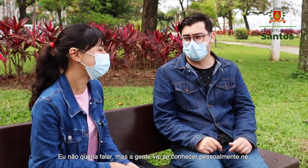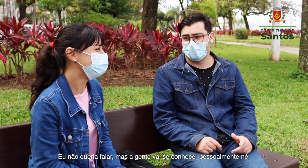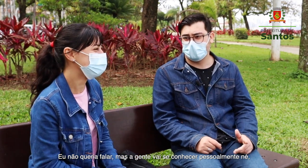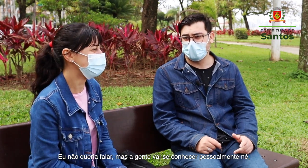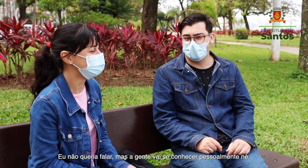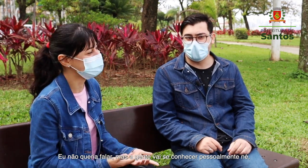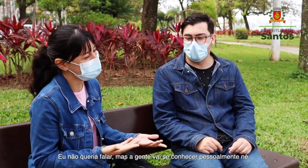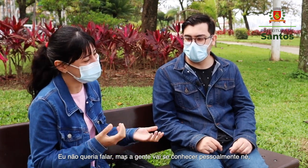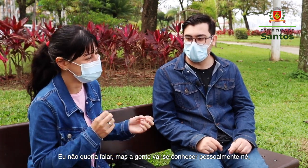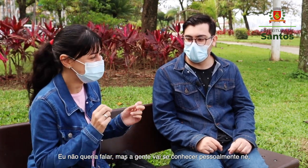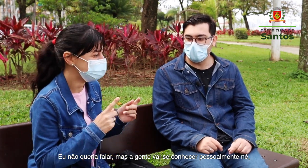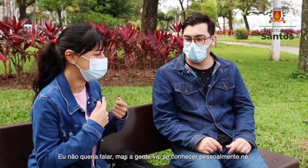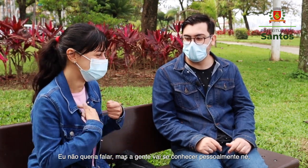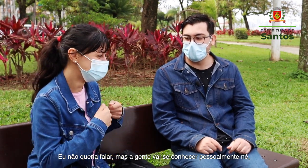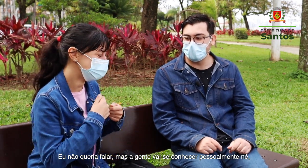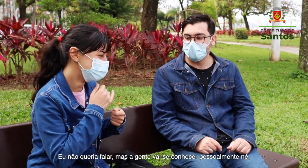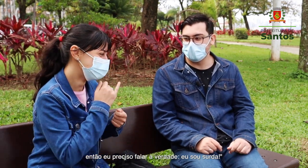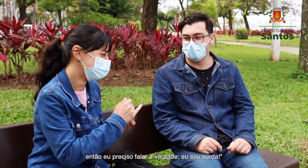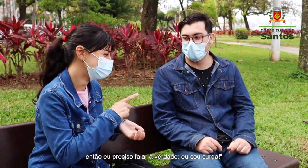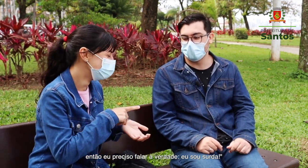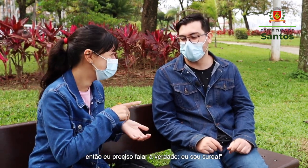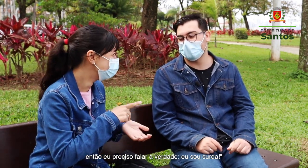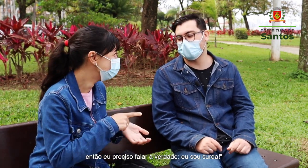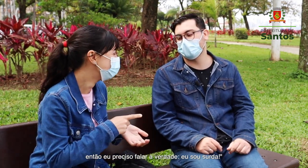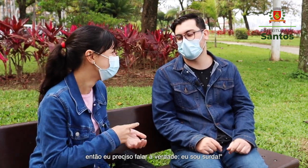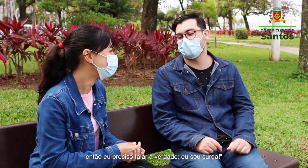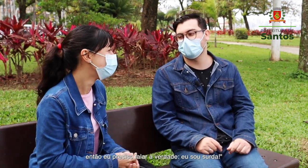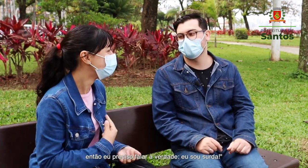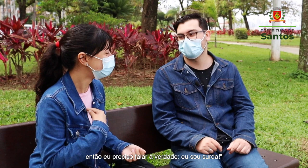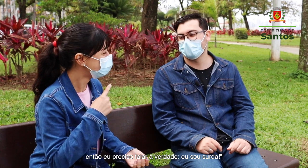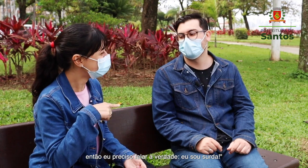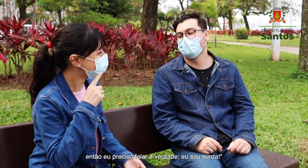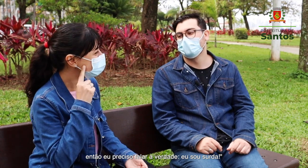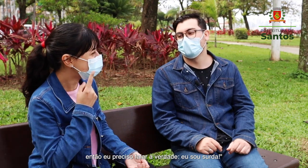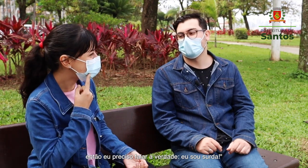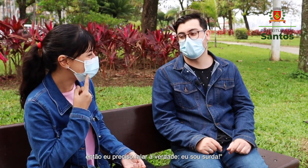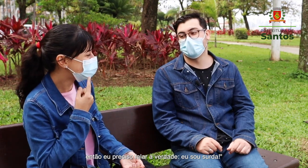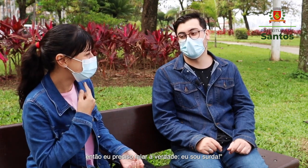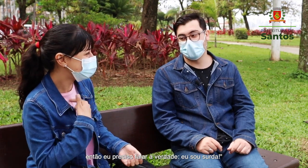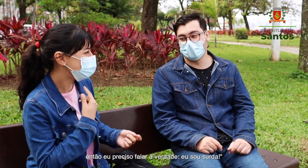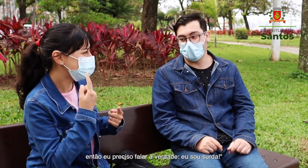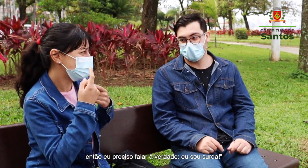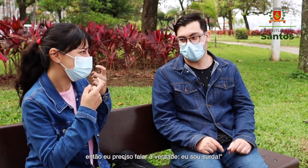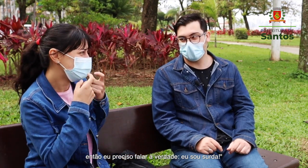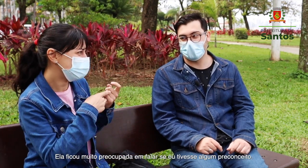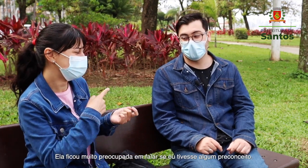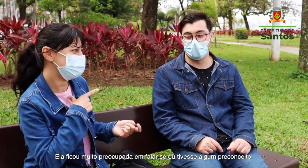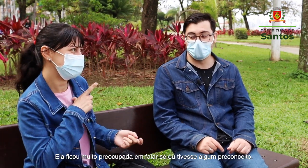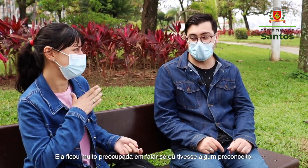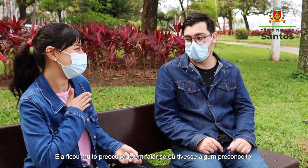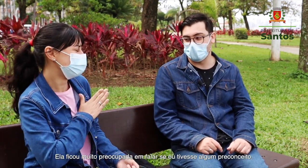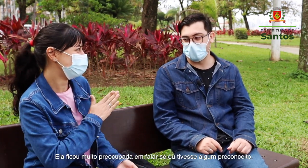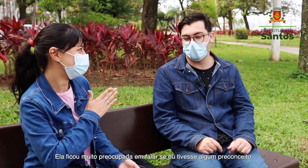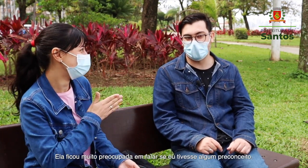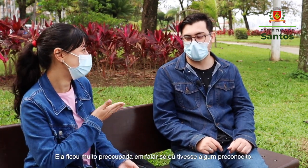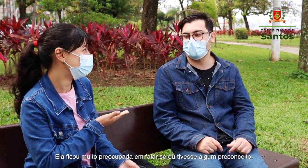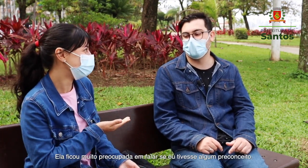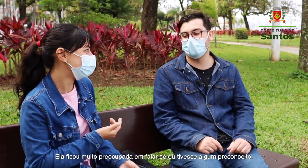Mas a gente vai se conhecer pessoalmente, né? Então preciso falar a verdade. Eu sou surda. Ela ficou muito preocupada em falar se eu tivesse